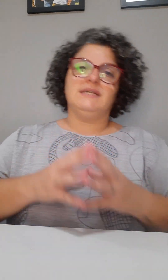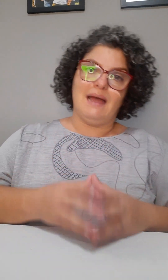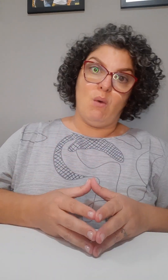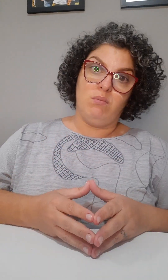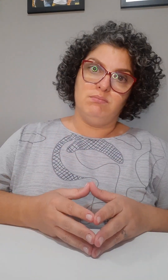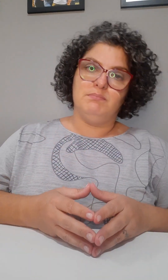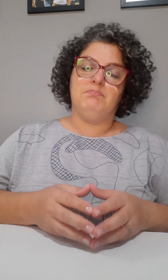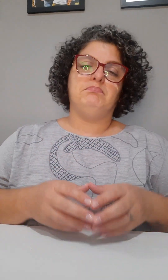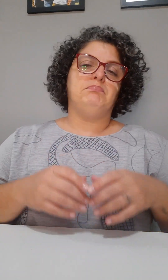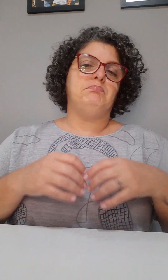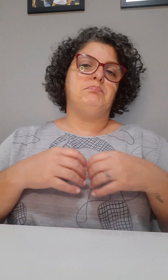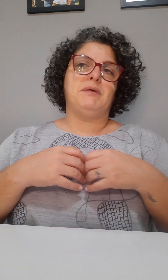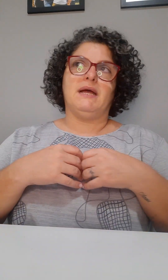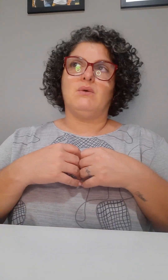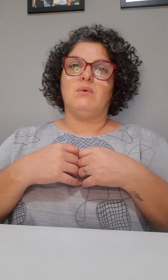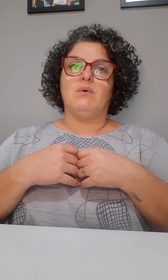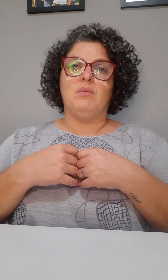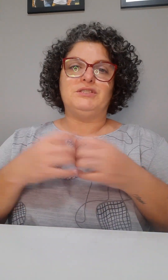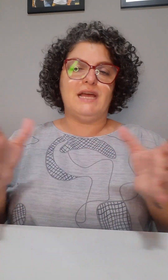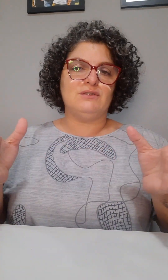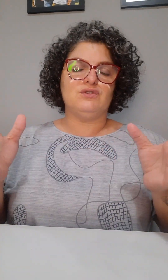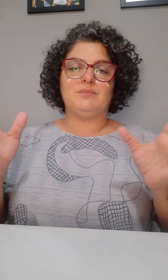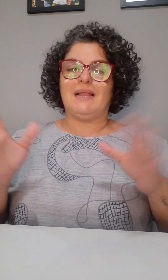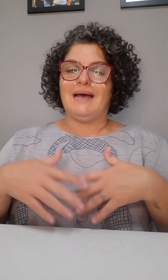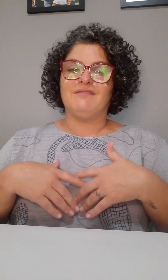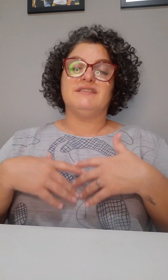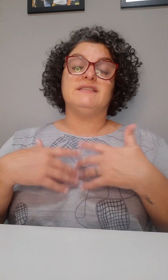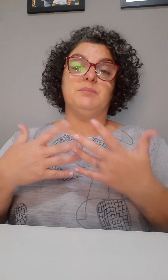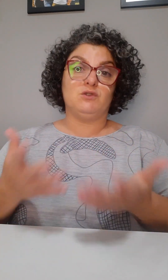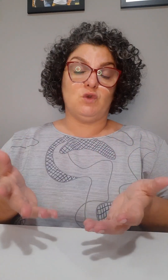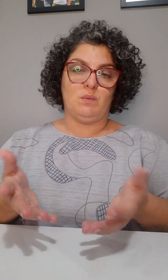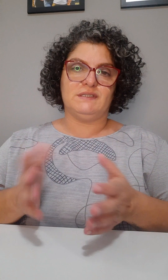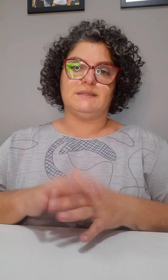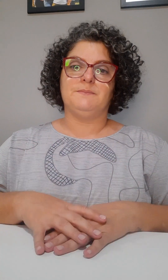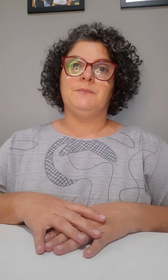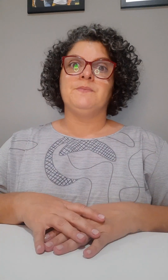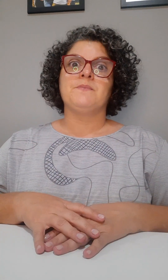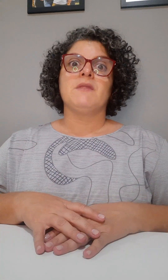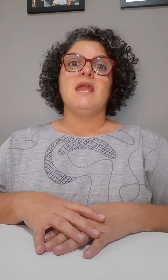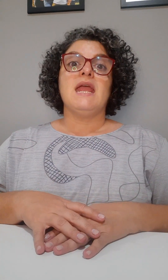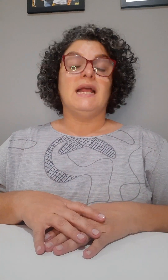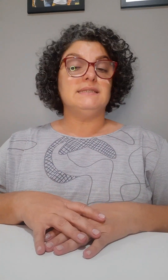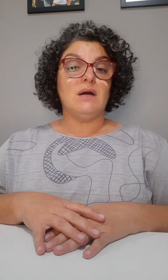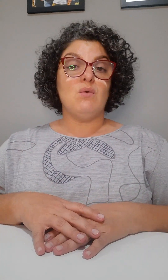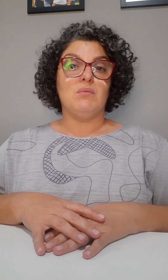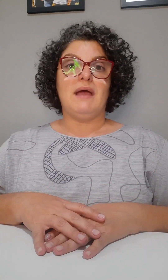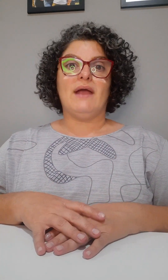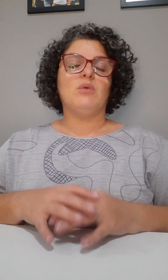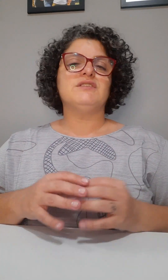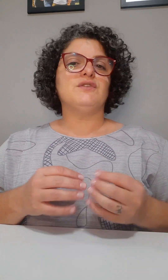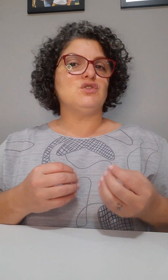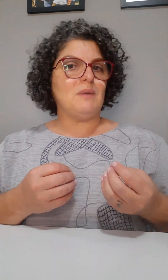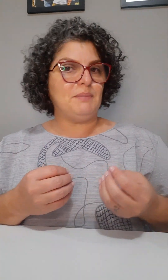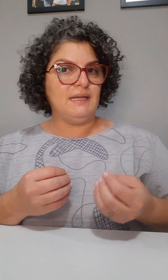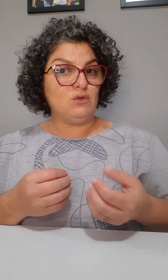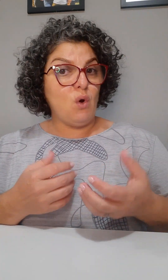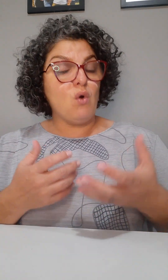sinal para objetos, palavras e pessoas. Então, é como se fosse um apelido ou como